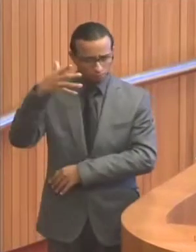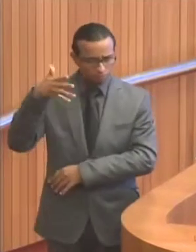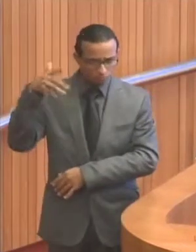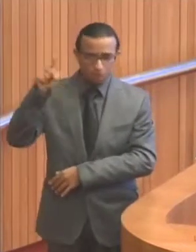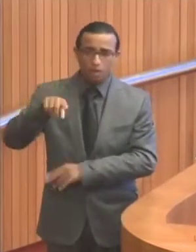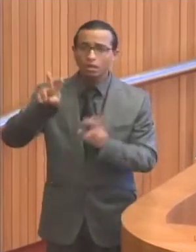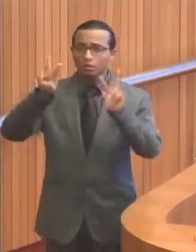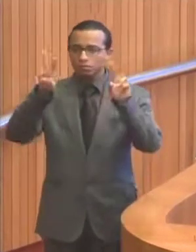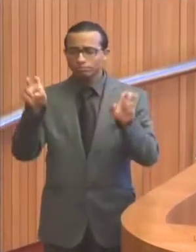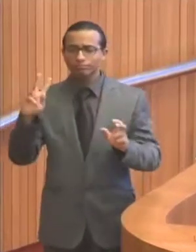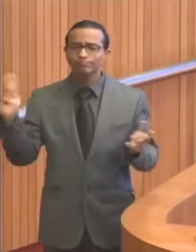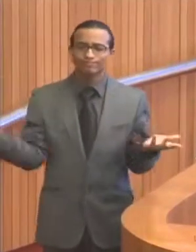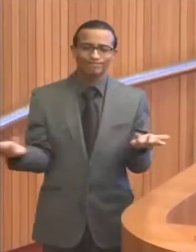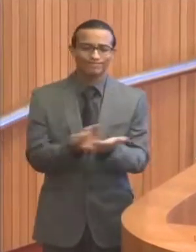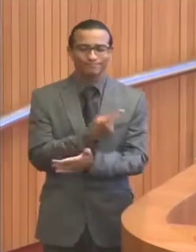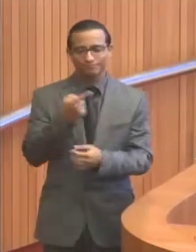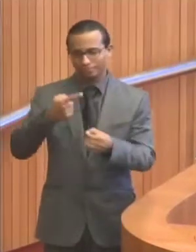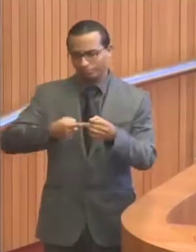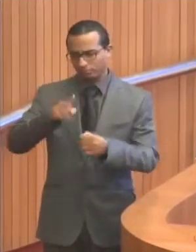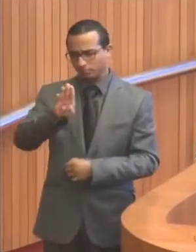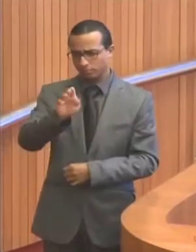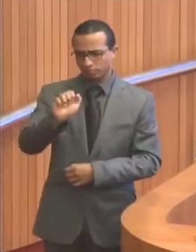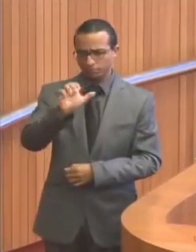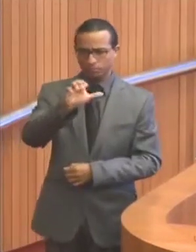uma vez, a tragédia de Bacuri.